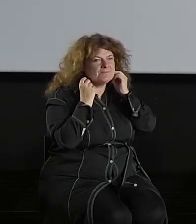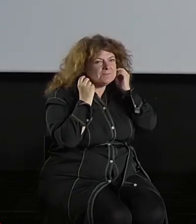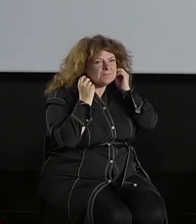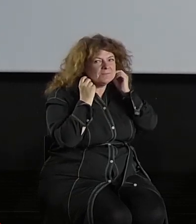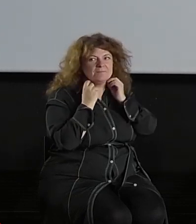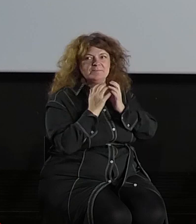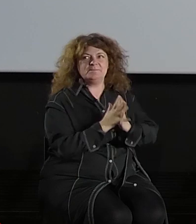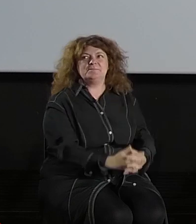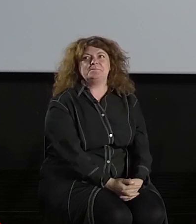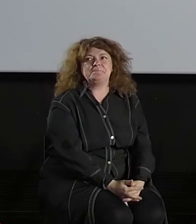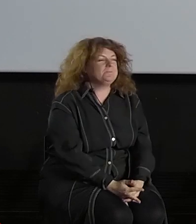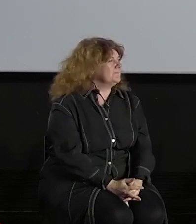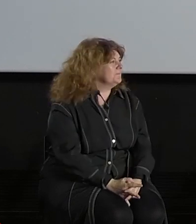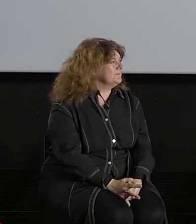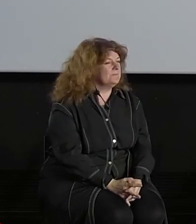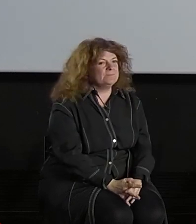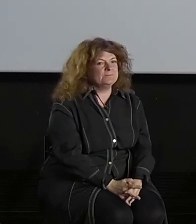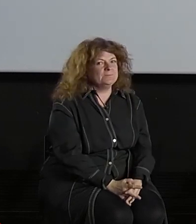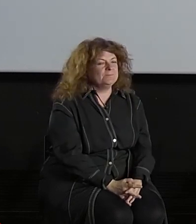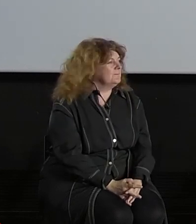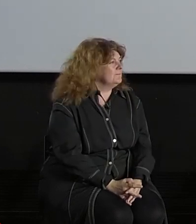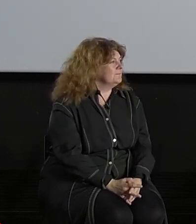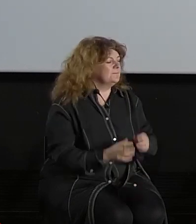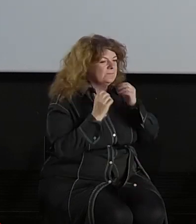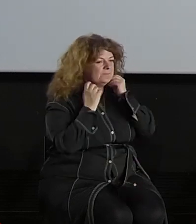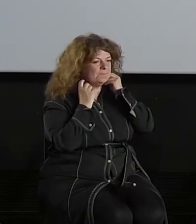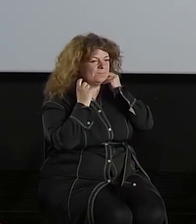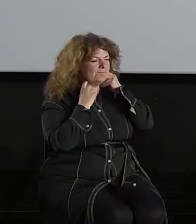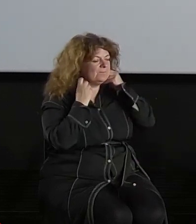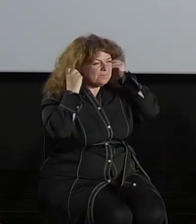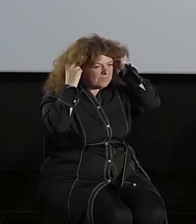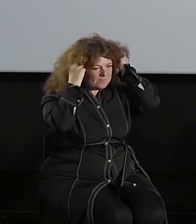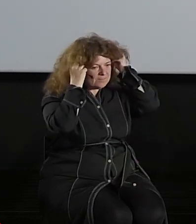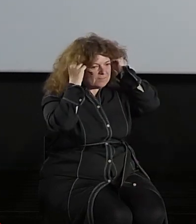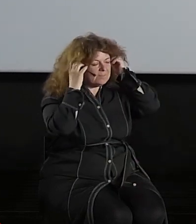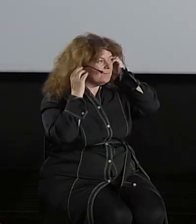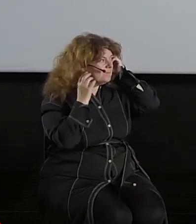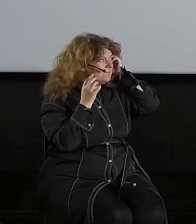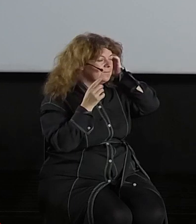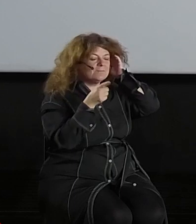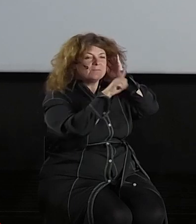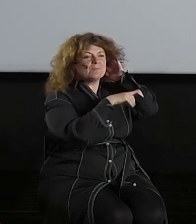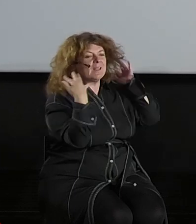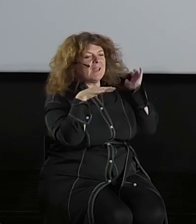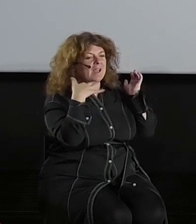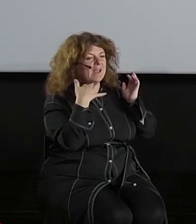pregunta sí yo para Ángela preguntaré que que si te animas o cuándo te vas a animar a dirigir